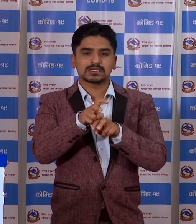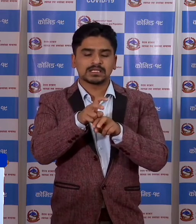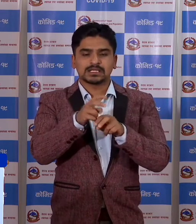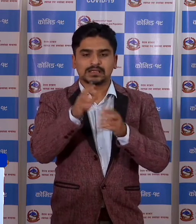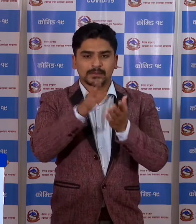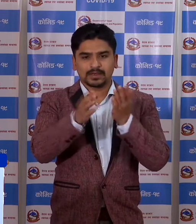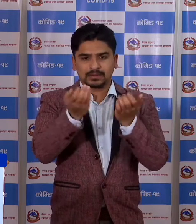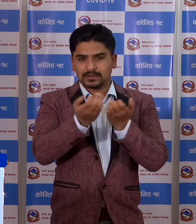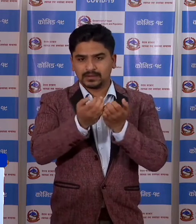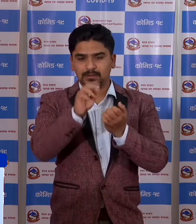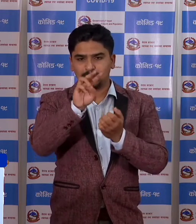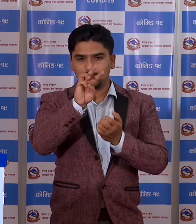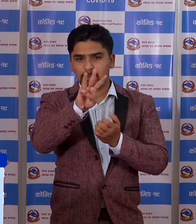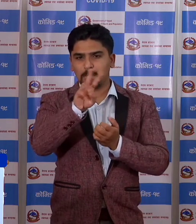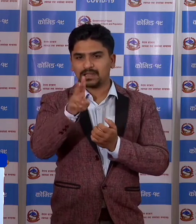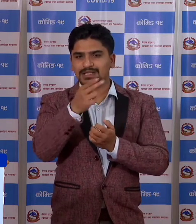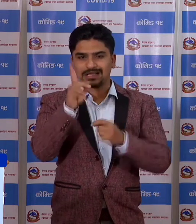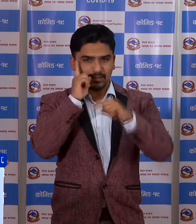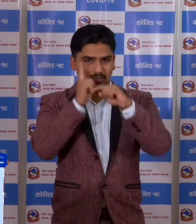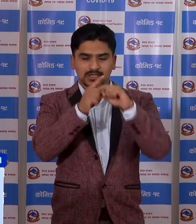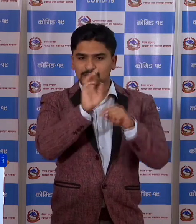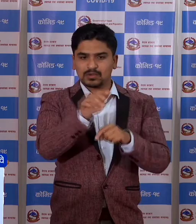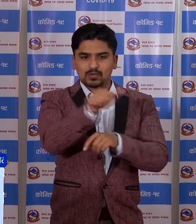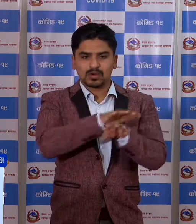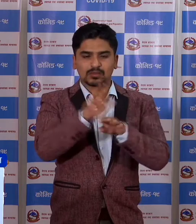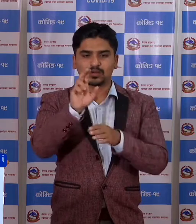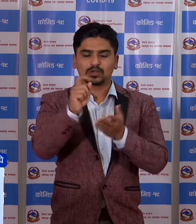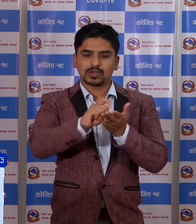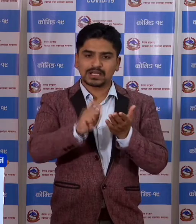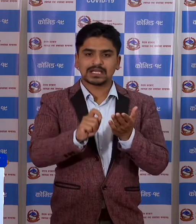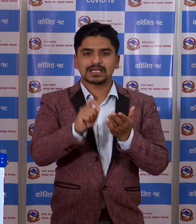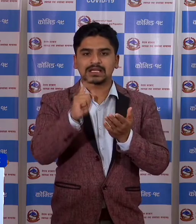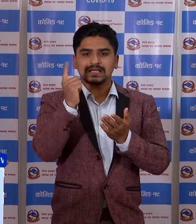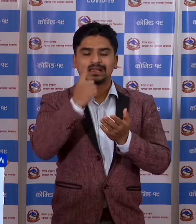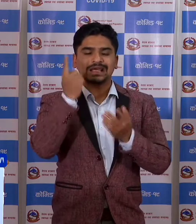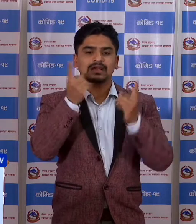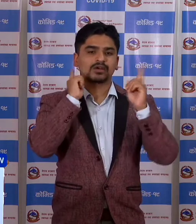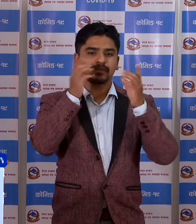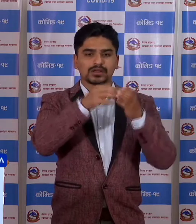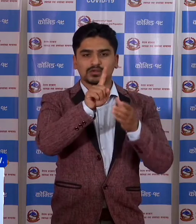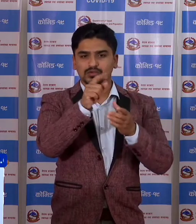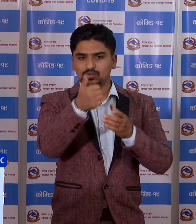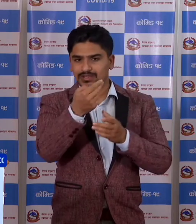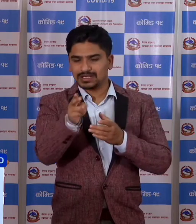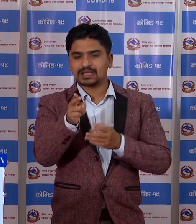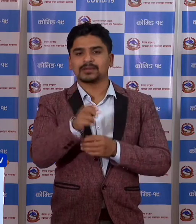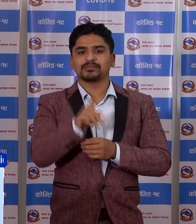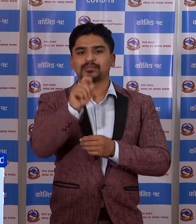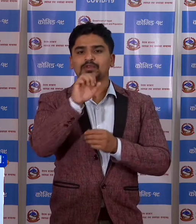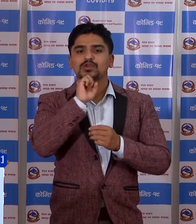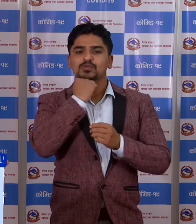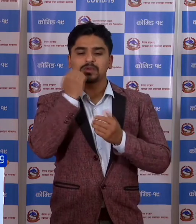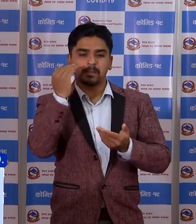सुर्खेतमा गरिएको परीक्षणमा 32 जनाको पोजिटिभ आएको छ। उहाँहरू दैलेख नारायण नगरपालिकाका 16 जना